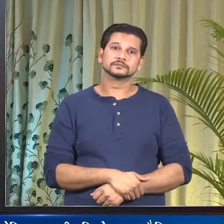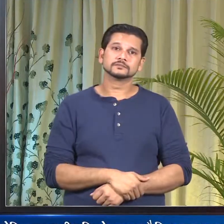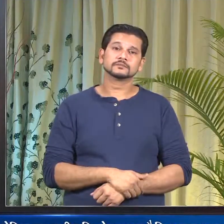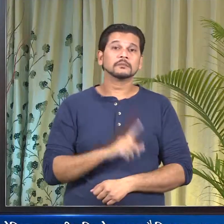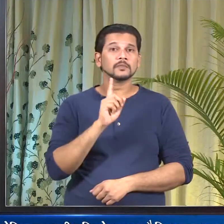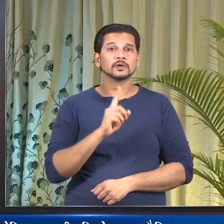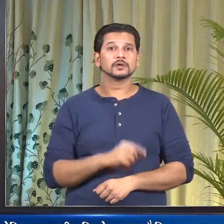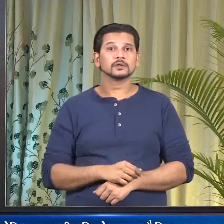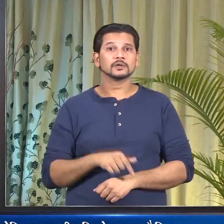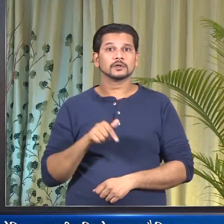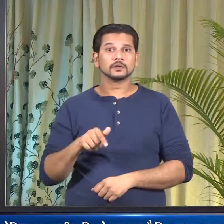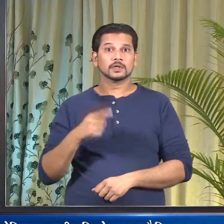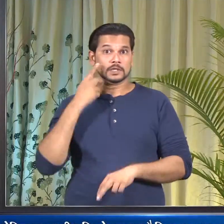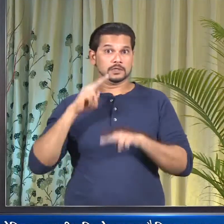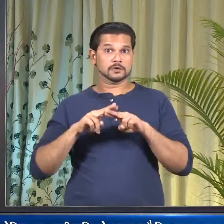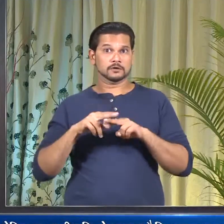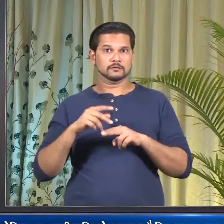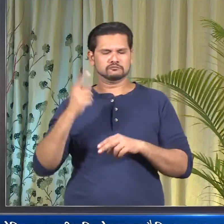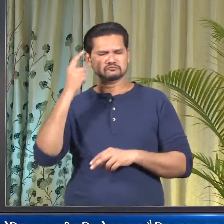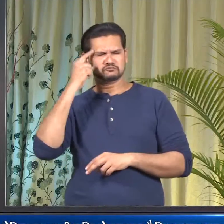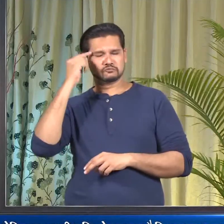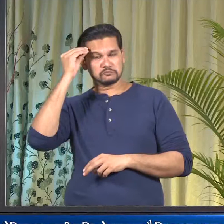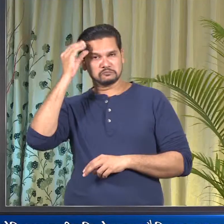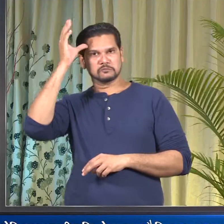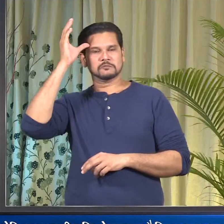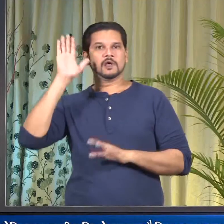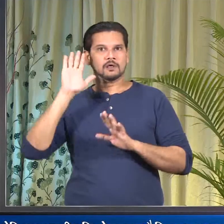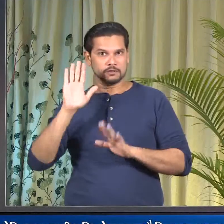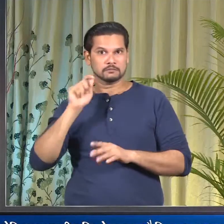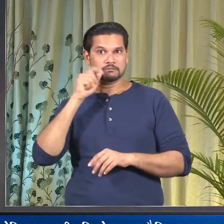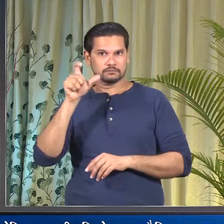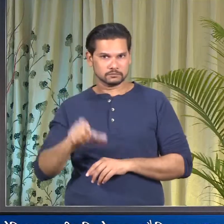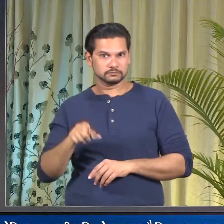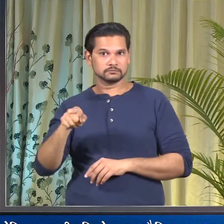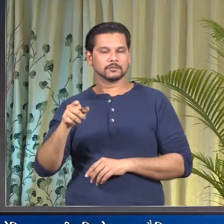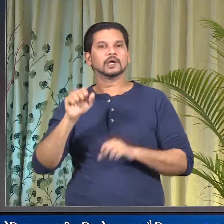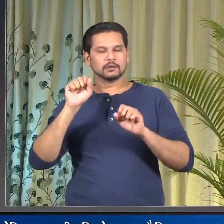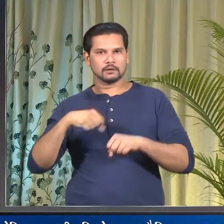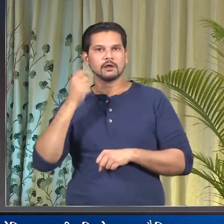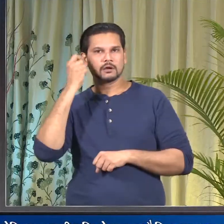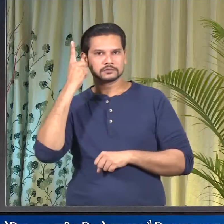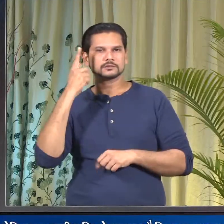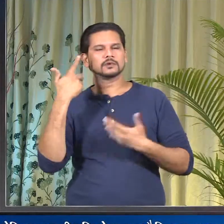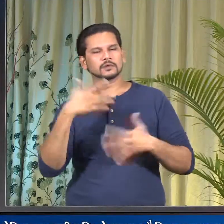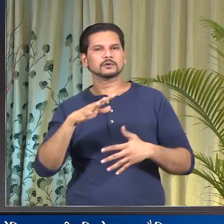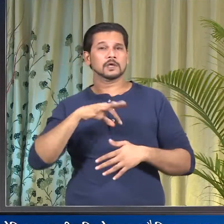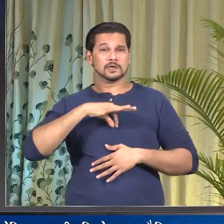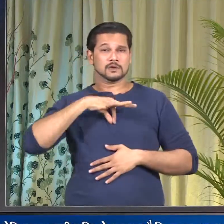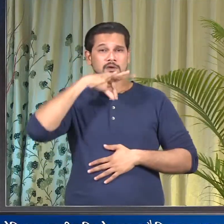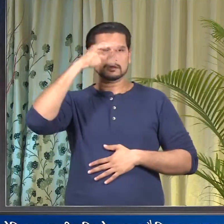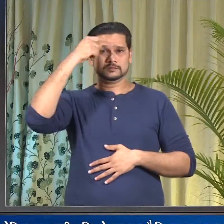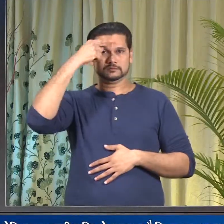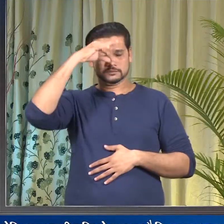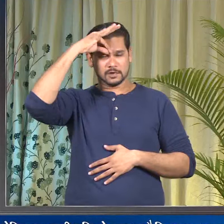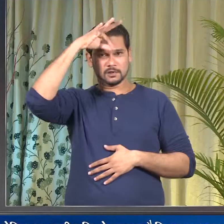लेकिन एक ज्ञानी व्यक्ति वो समश्टा है कि आत्मा जरमर अविनाशी है ये शरीर